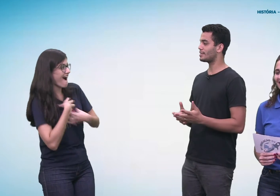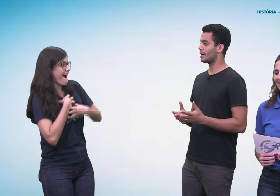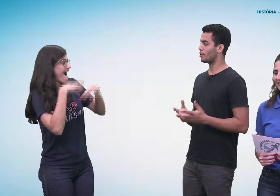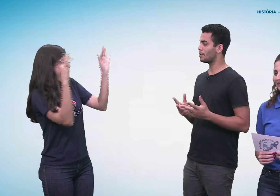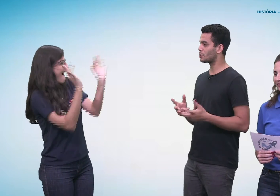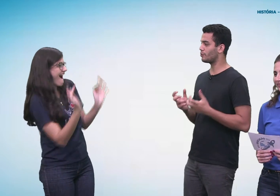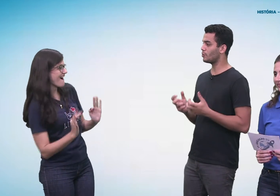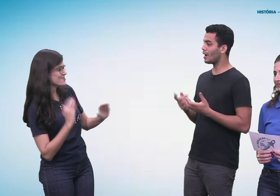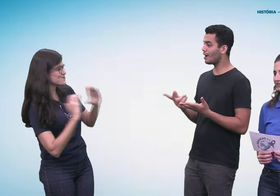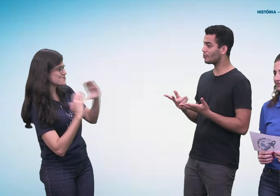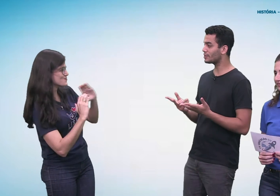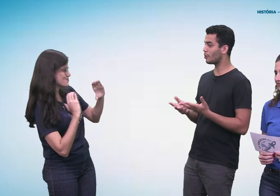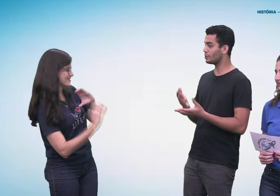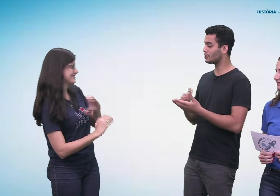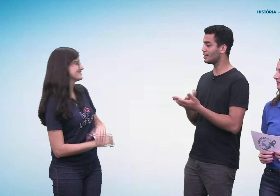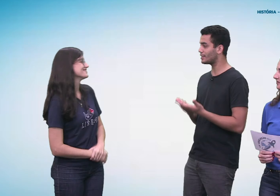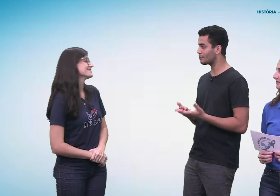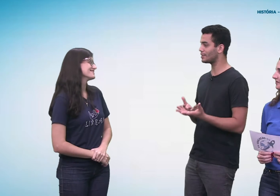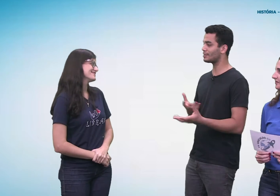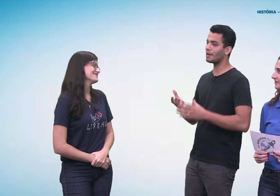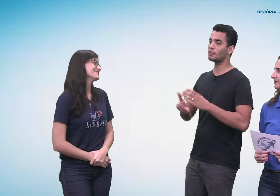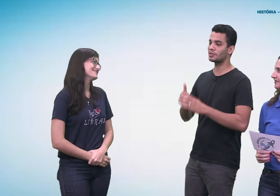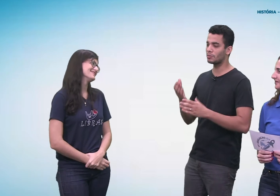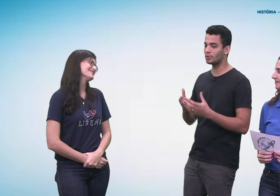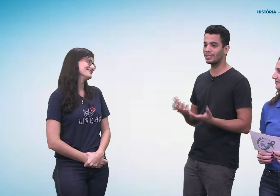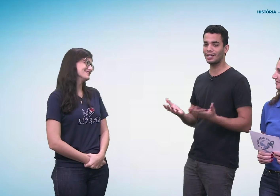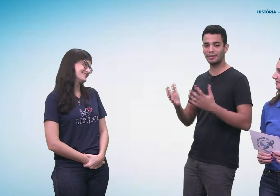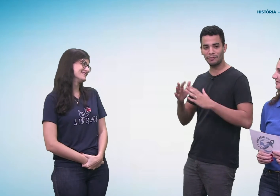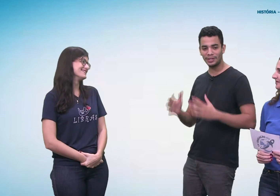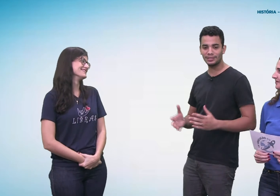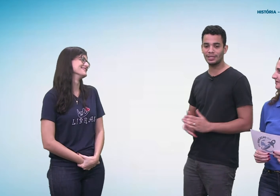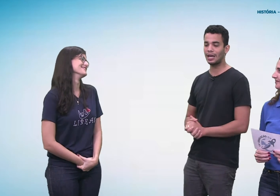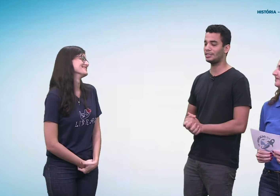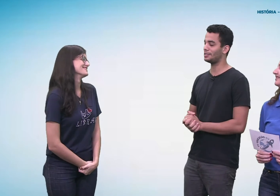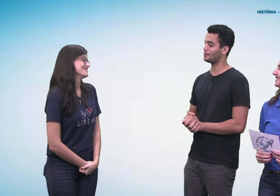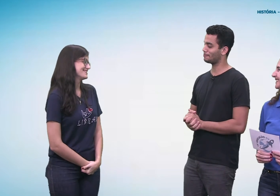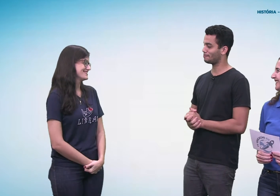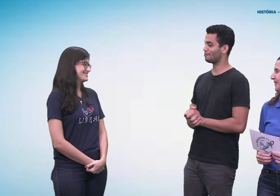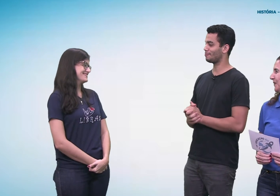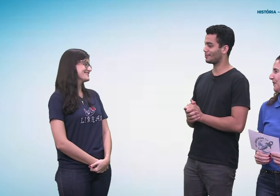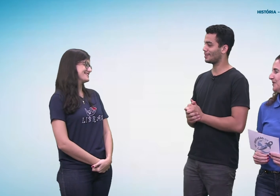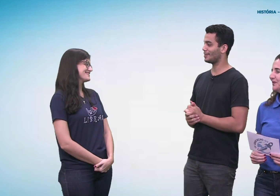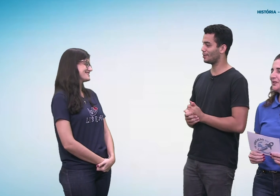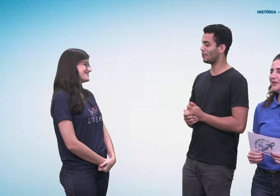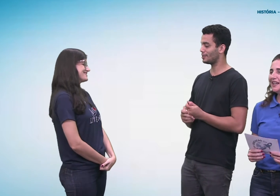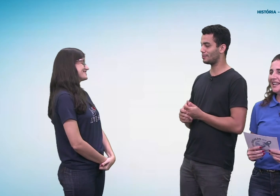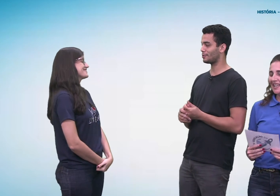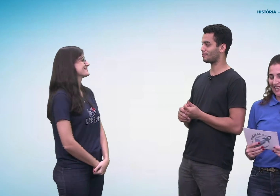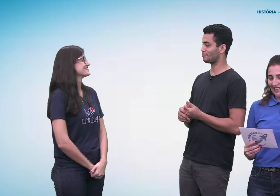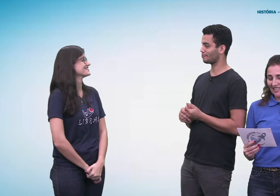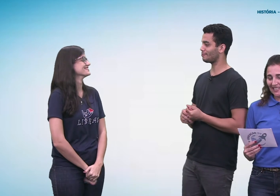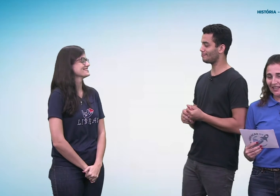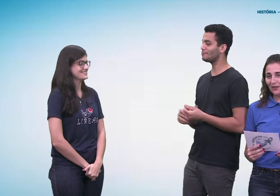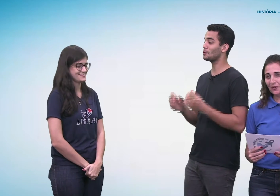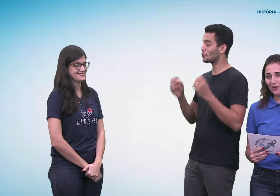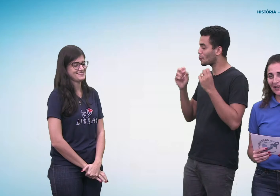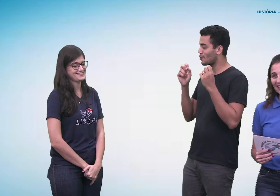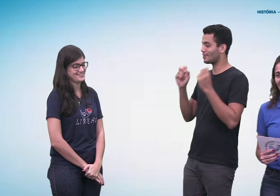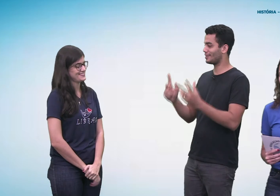exemplo, uma pessoa viu, você é ouvindo, você é intérprete, você sabe, eu consigo comunicar. Que felicidade! Ótimo. Que ótimo. E eu